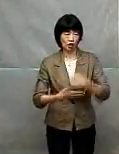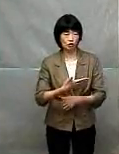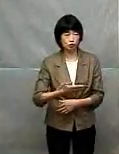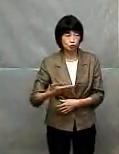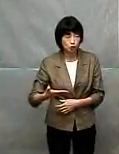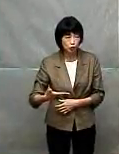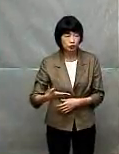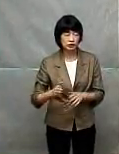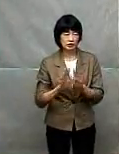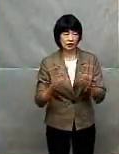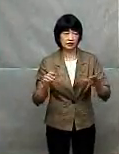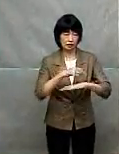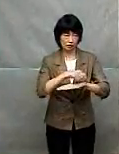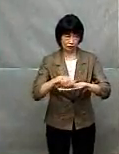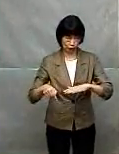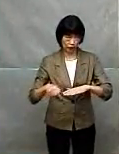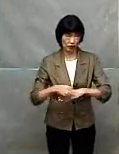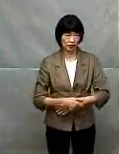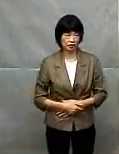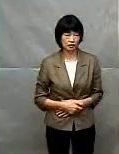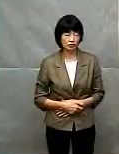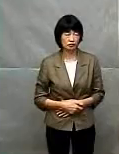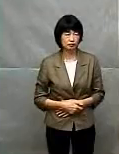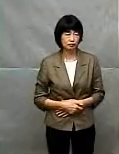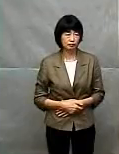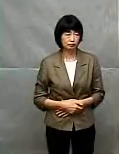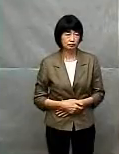に開催することとしております。